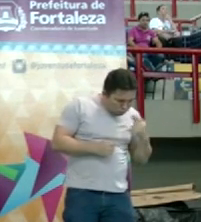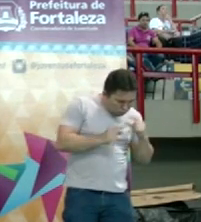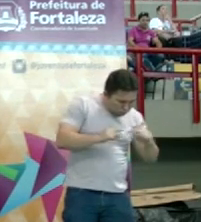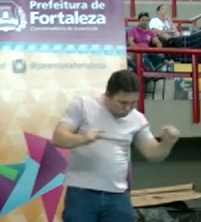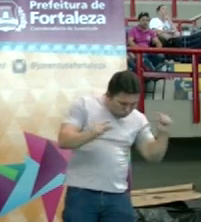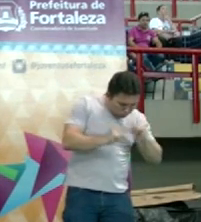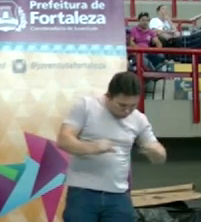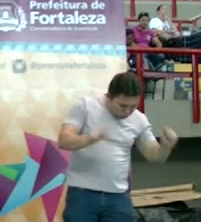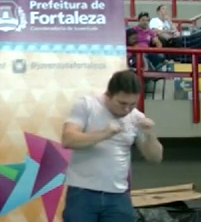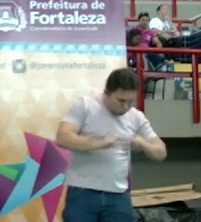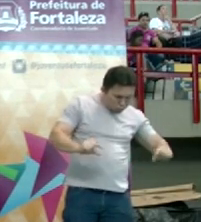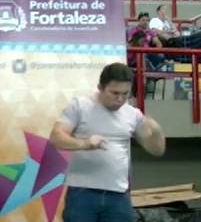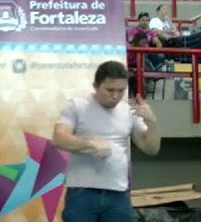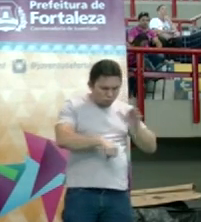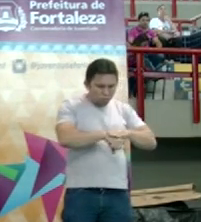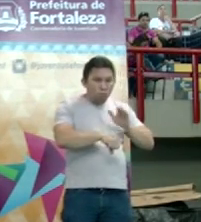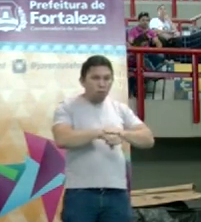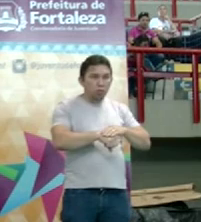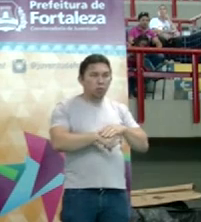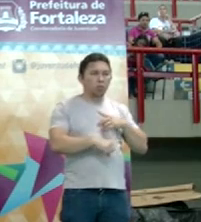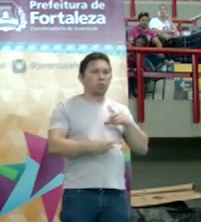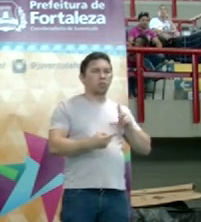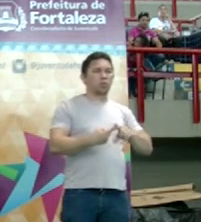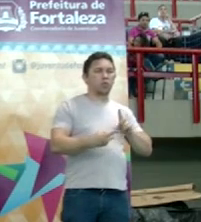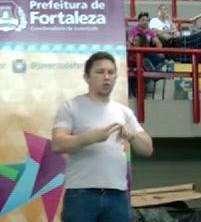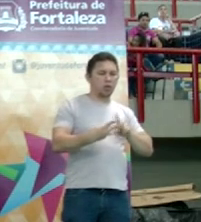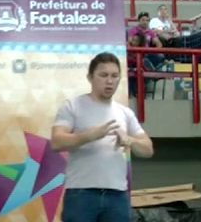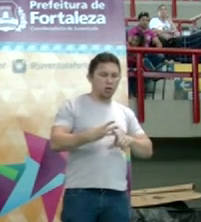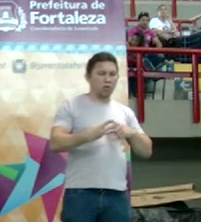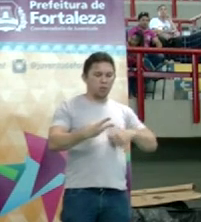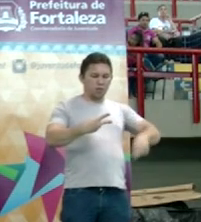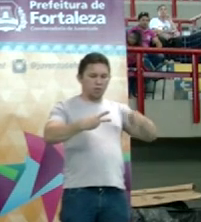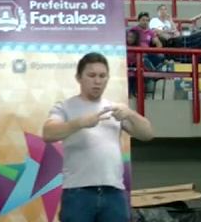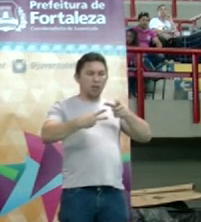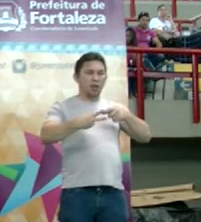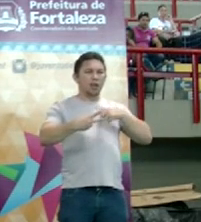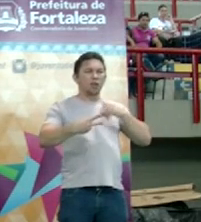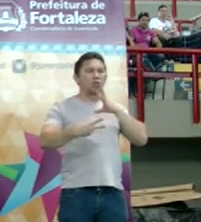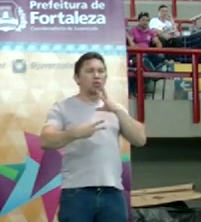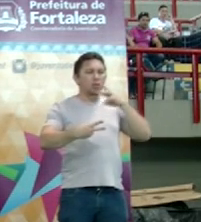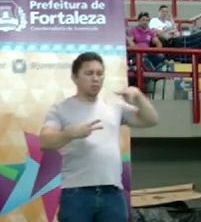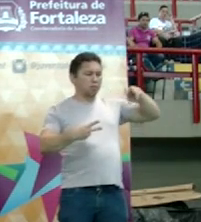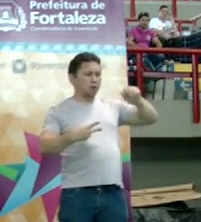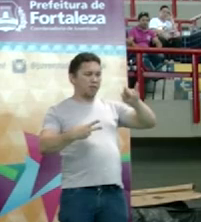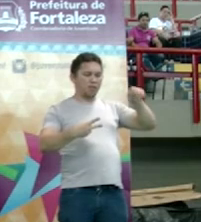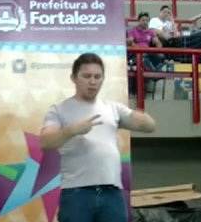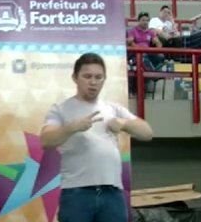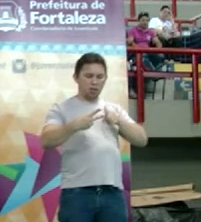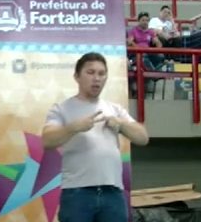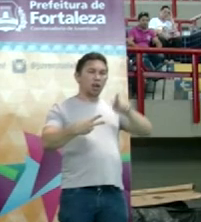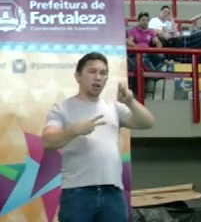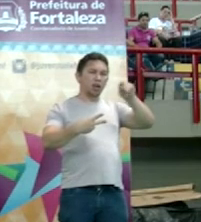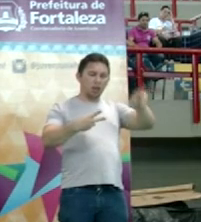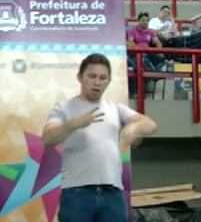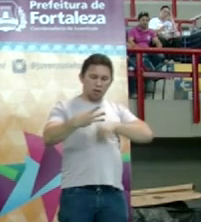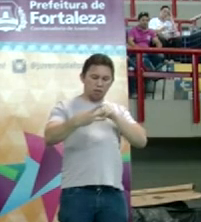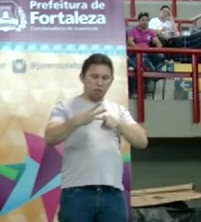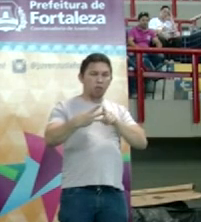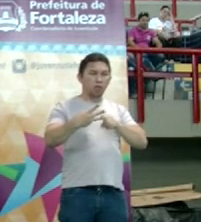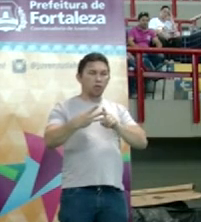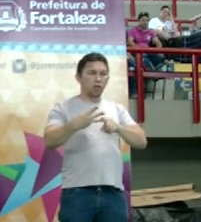As tirinhas mais famosas do concurso são 3. A da Mafalda, do Galfid e